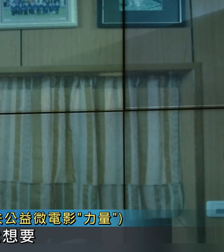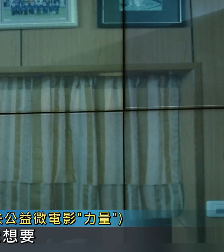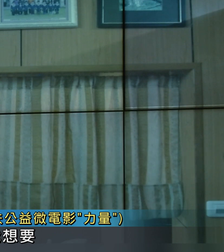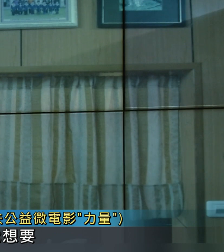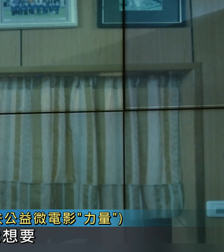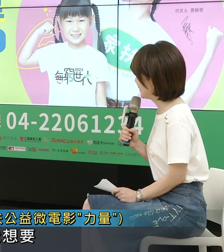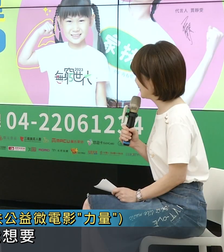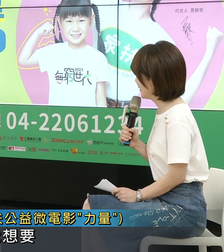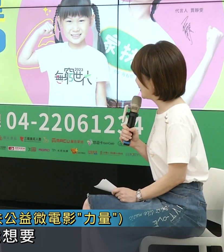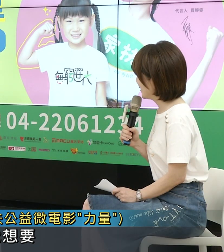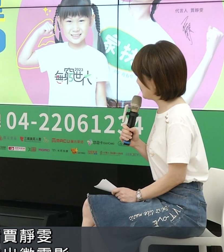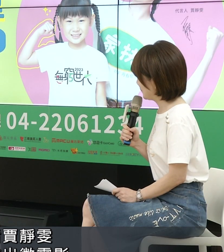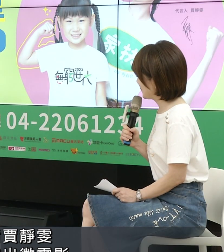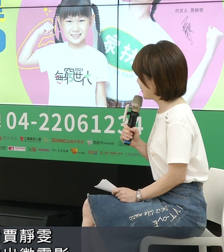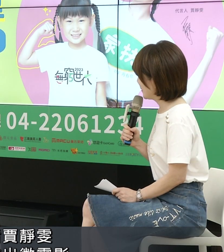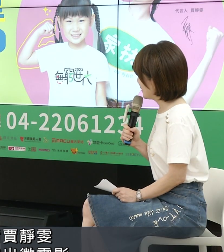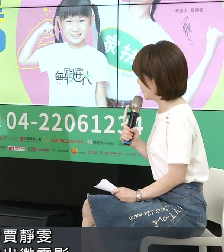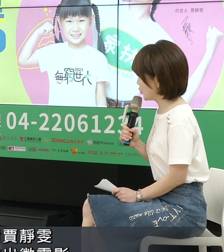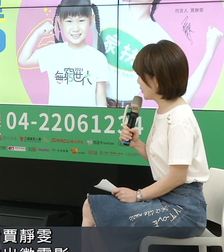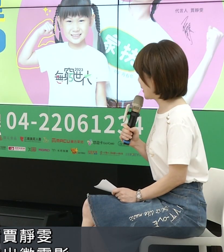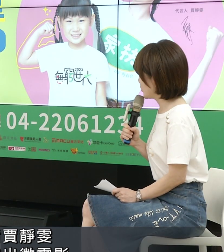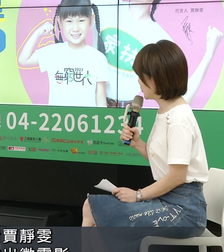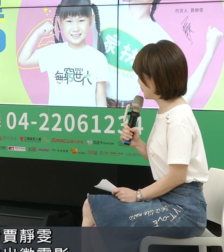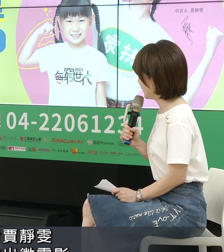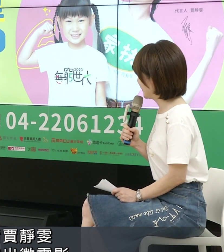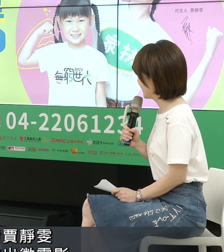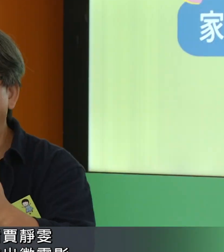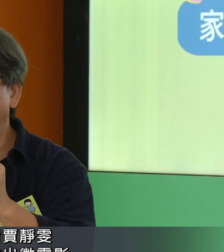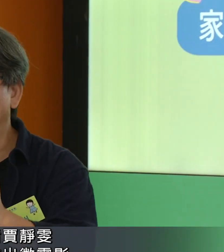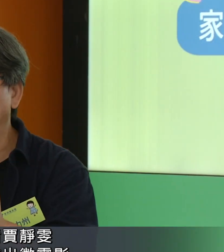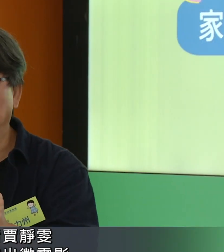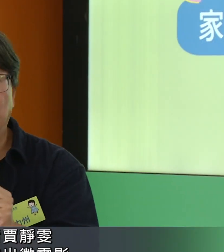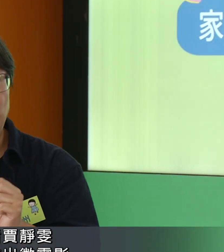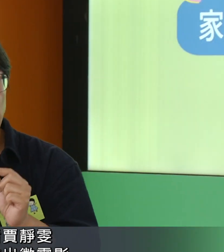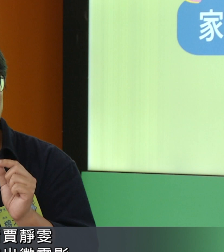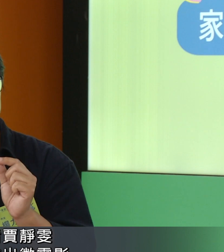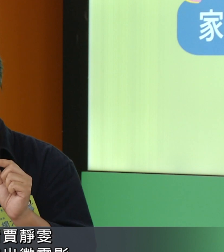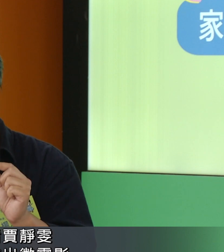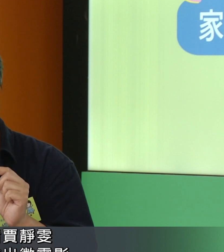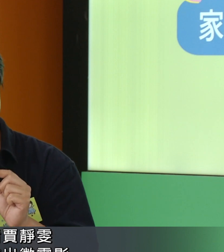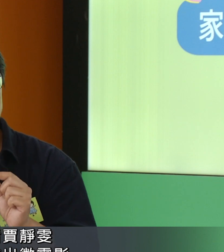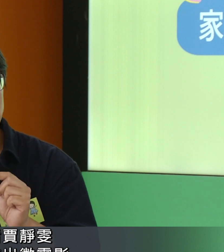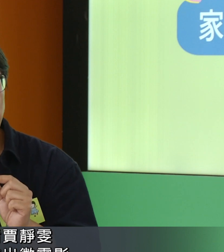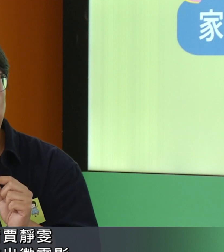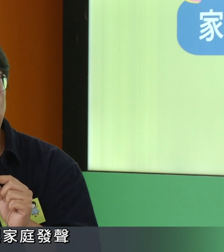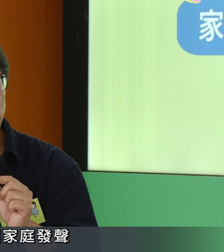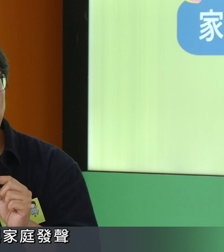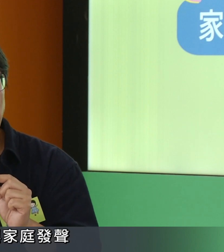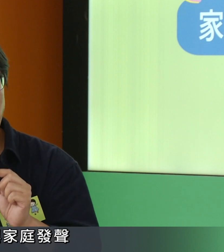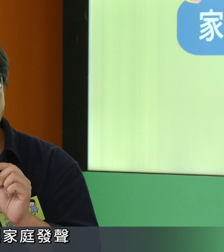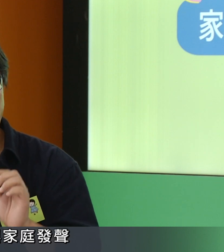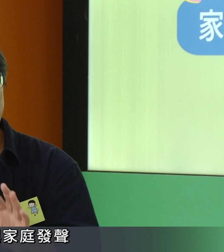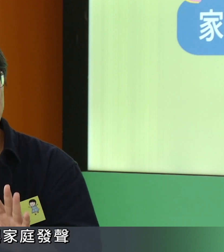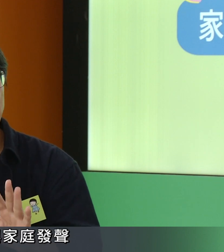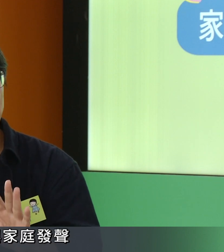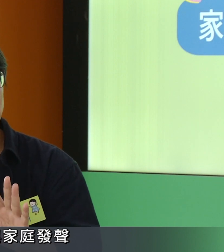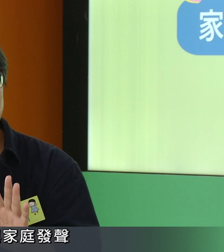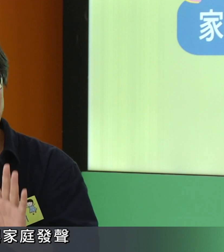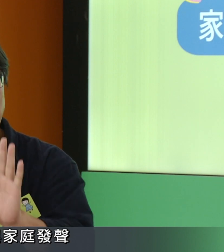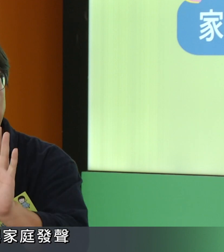真正的释放自己。 家福基金会与影后贾静雯导演杨立洲合作推出微电影，联手为贫困儿少与家庭发声。